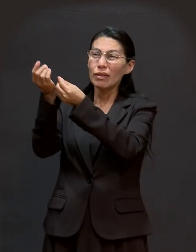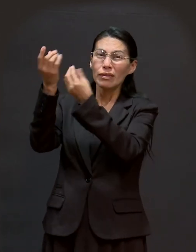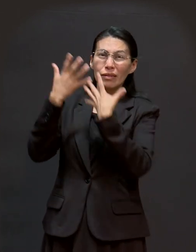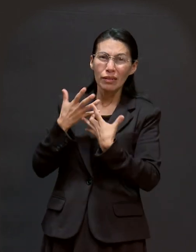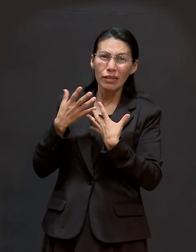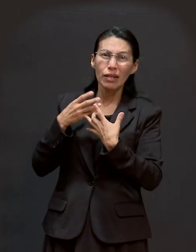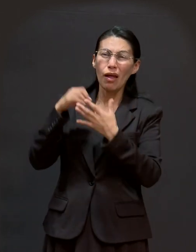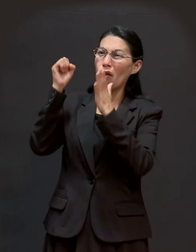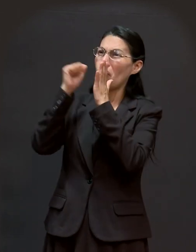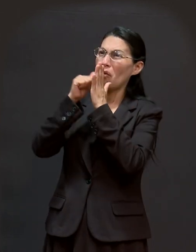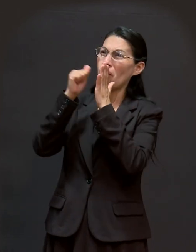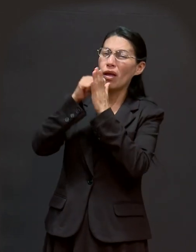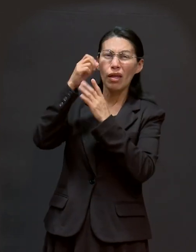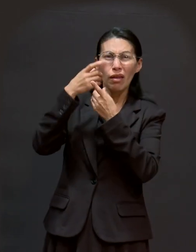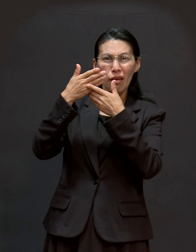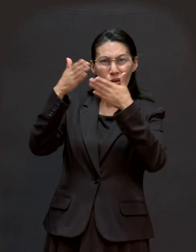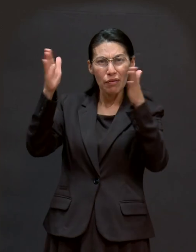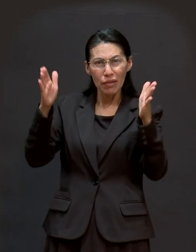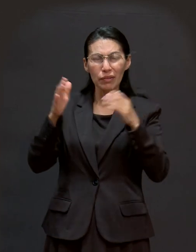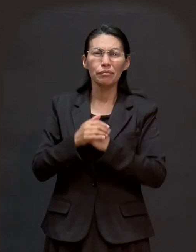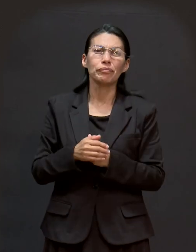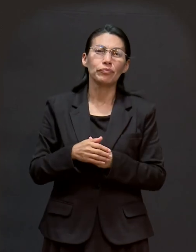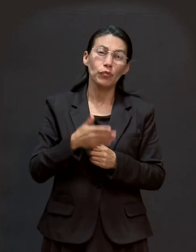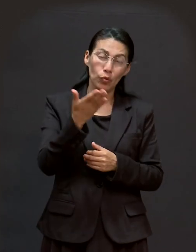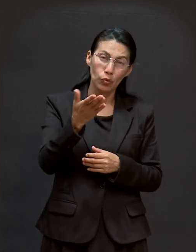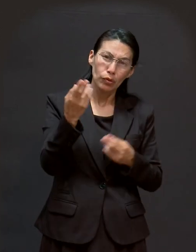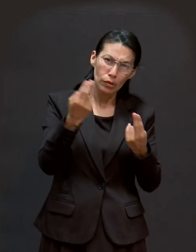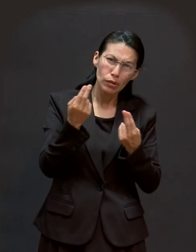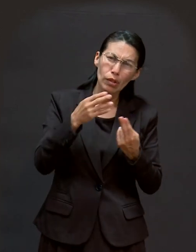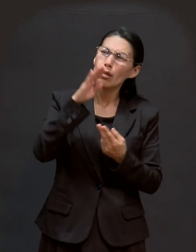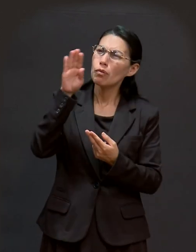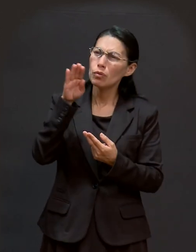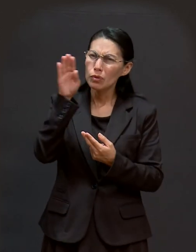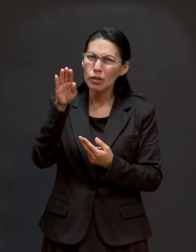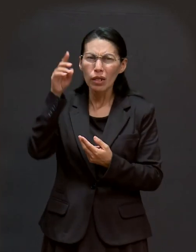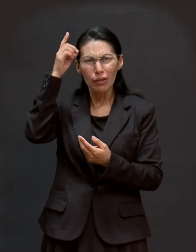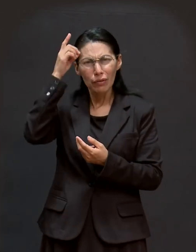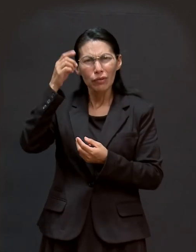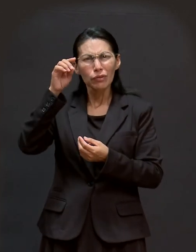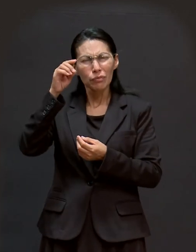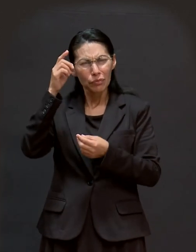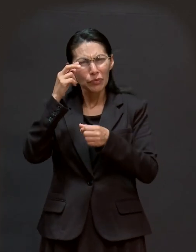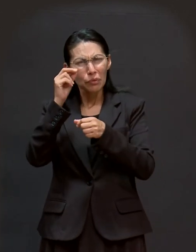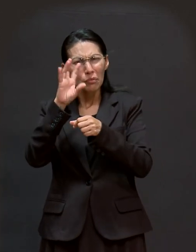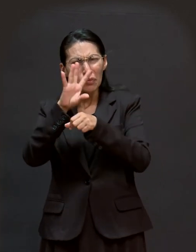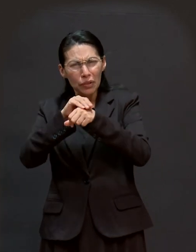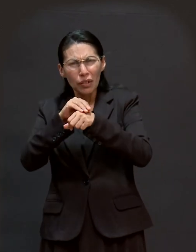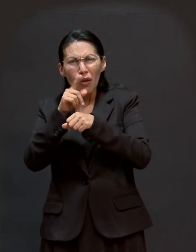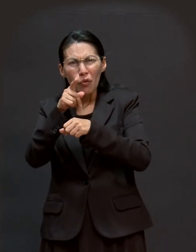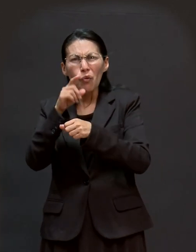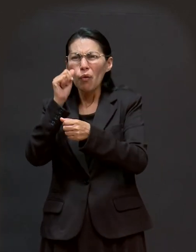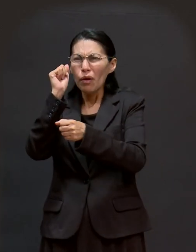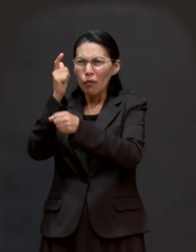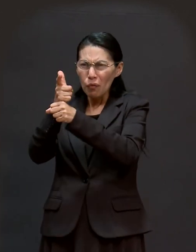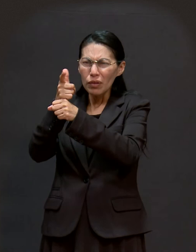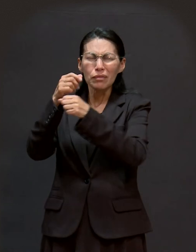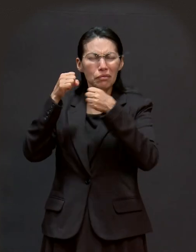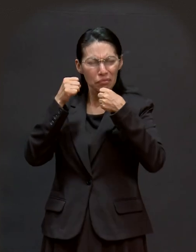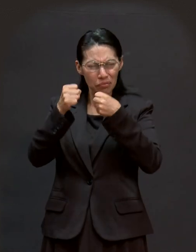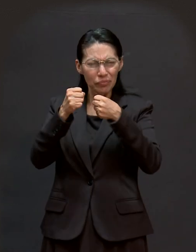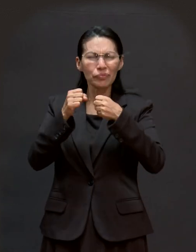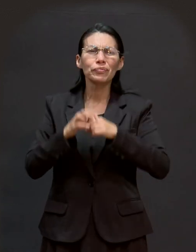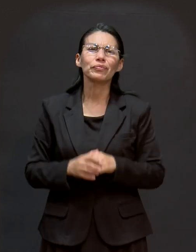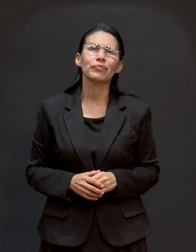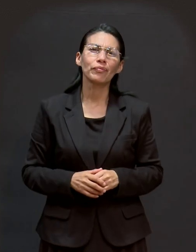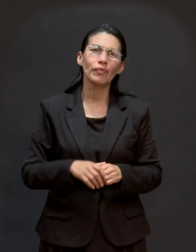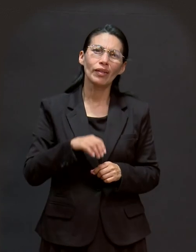que el espíritu santo te va a accionar a la búsqueda y encontrarás sin duda ángela ambríz buenas